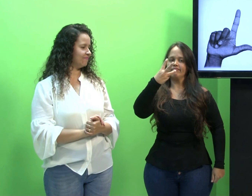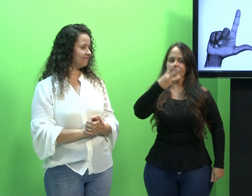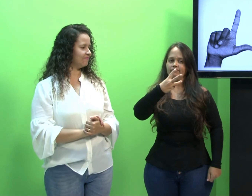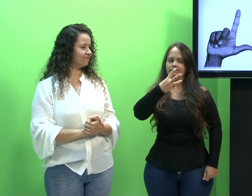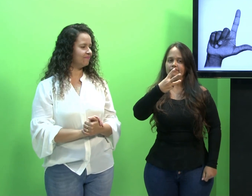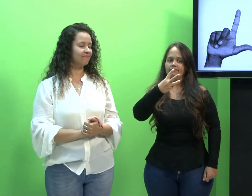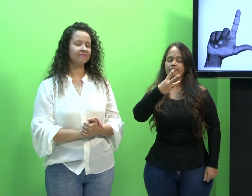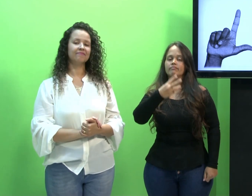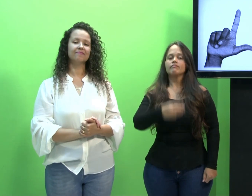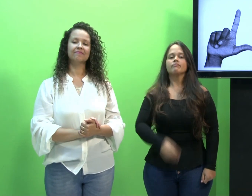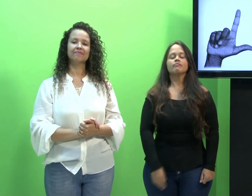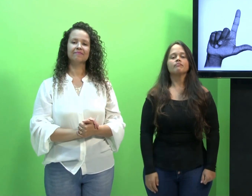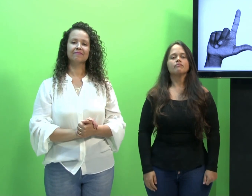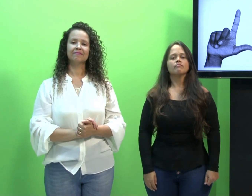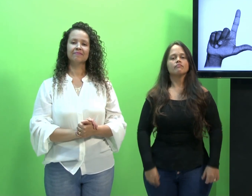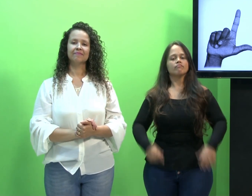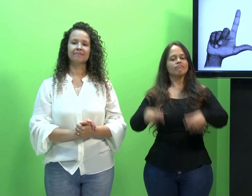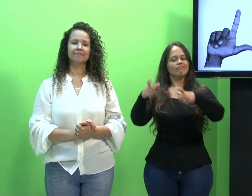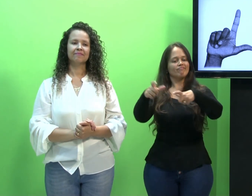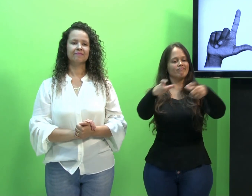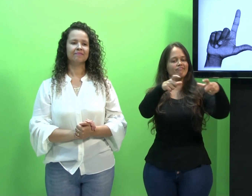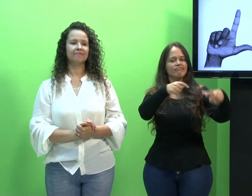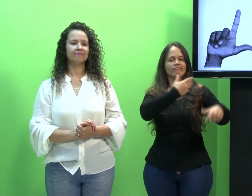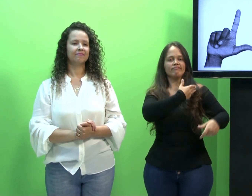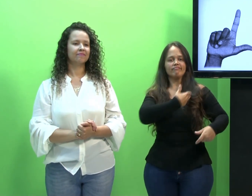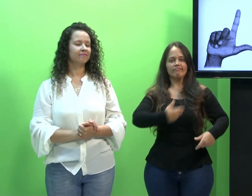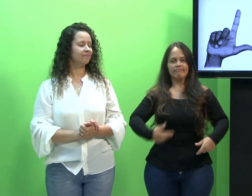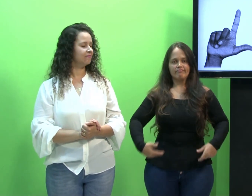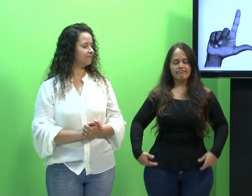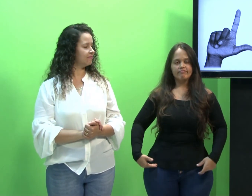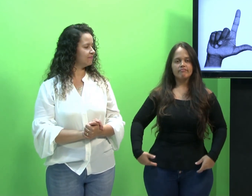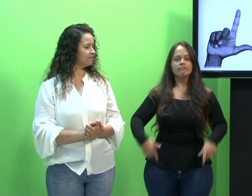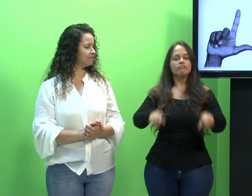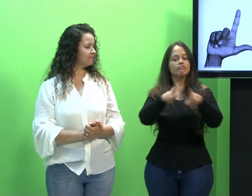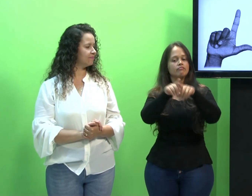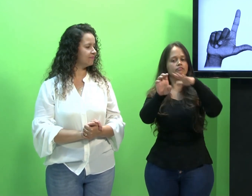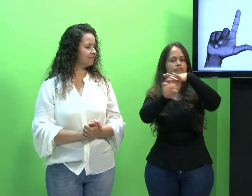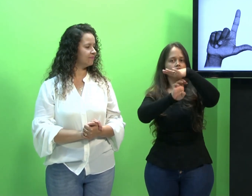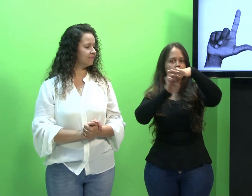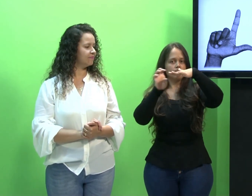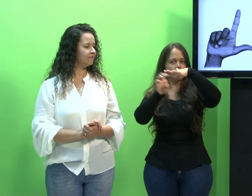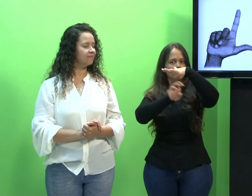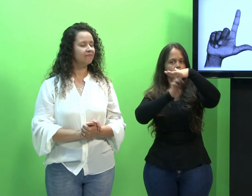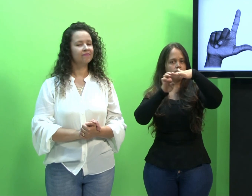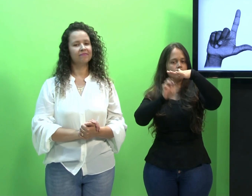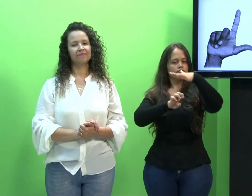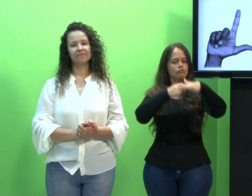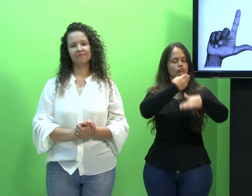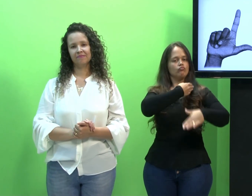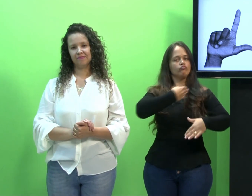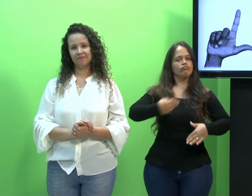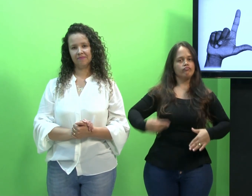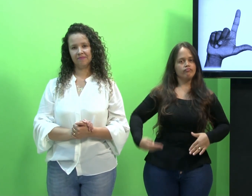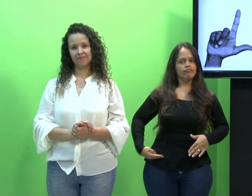As instituições públicas e empresas concessionárias de serviços públicos